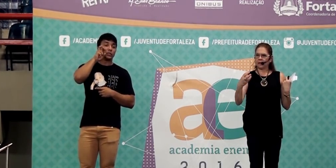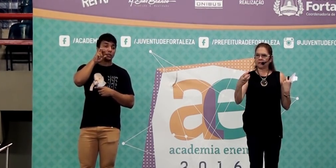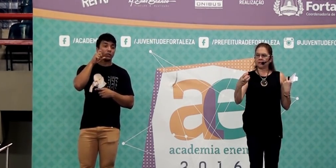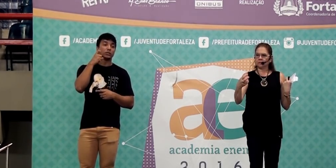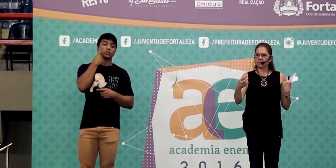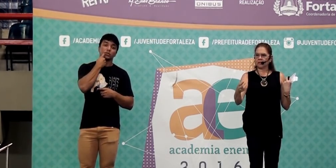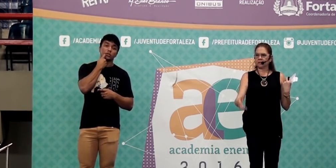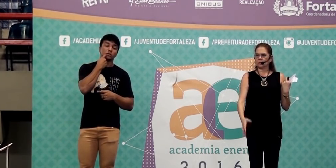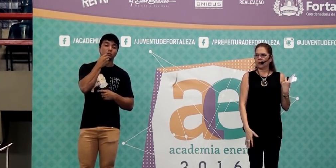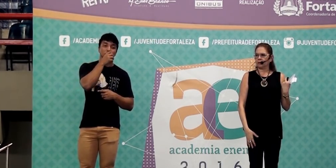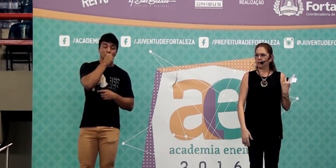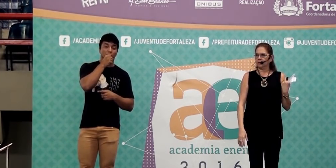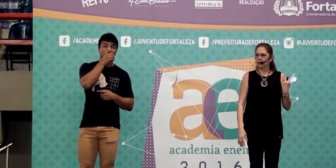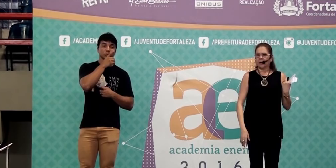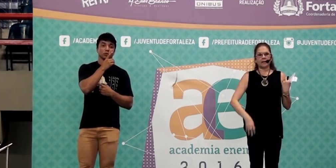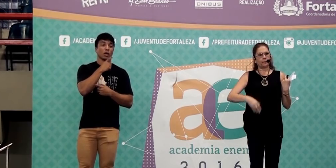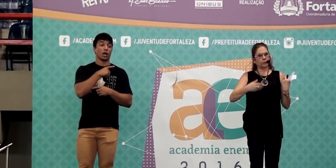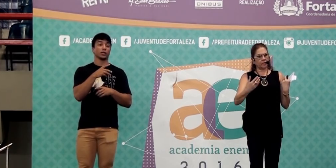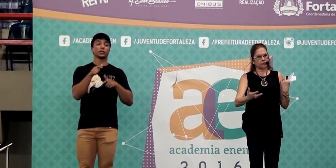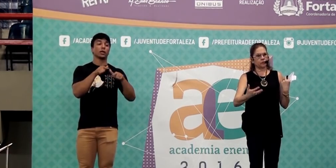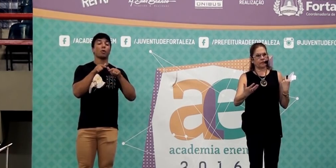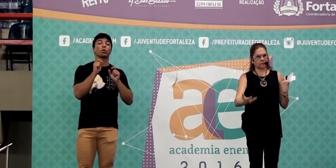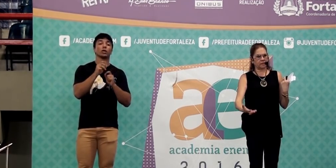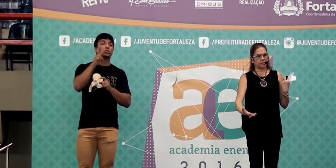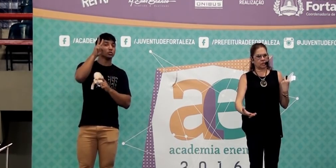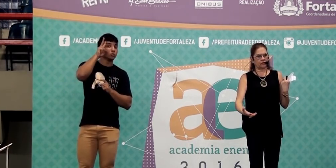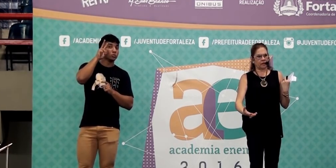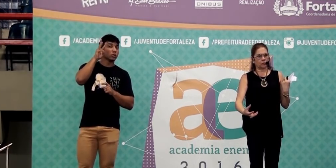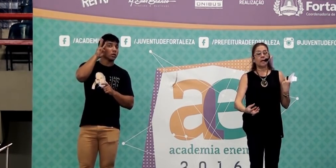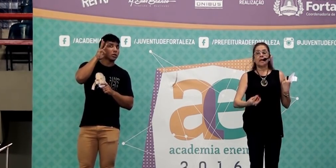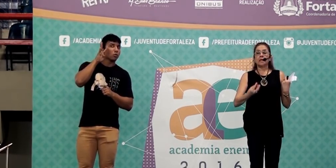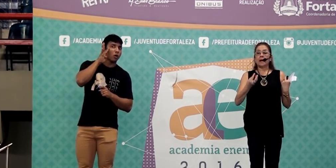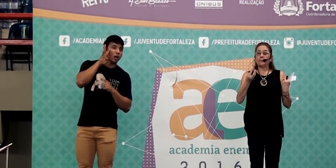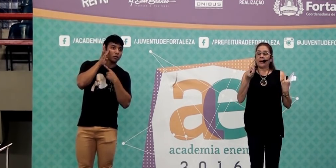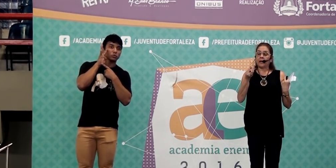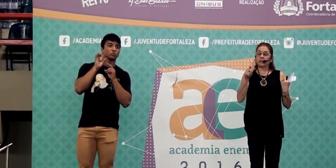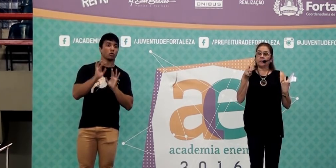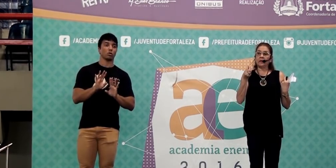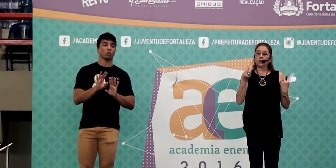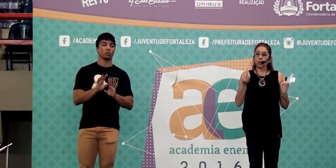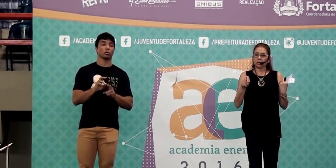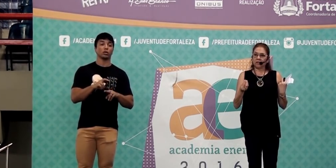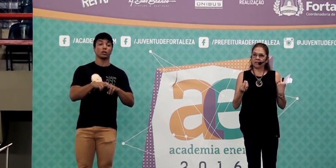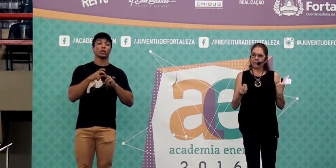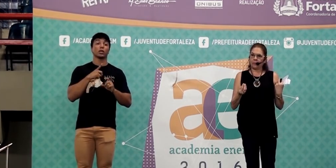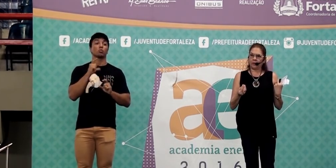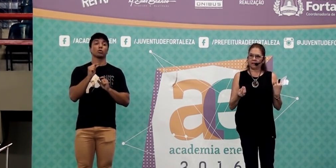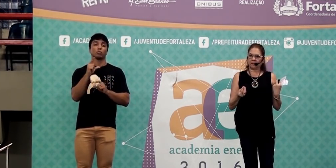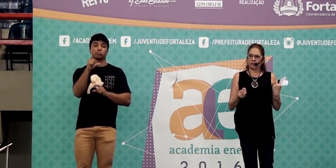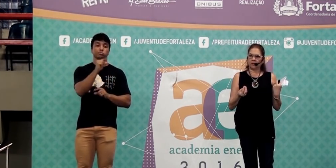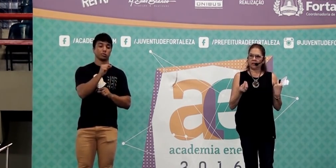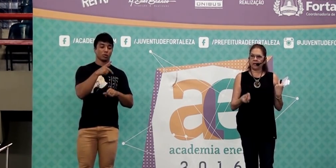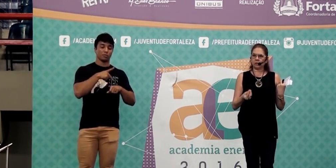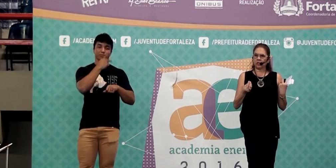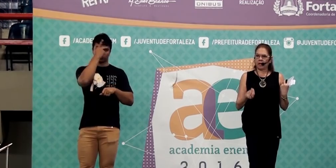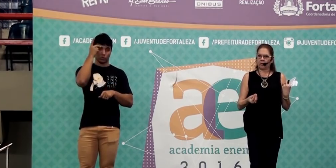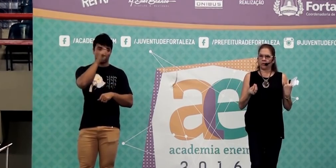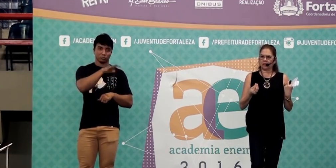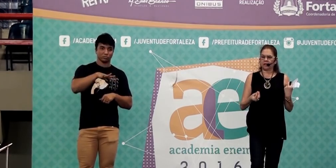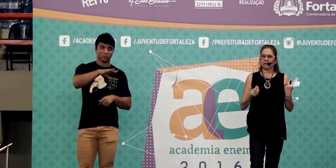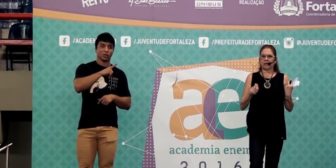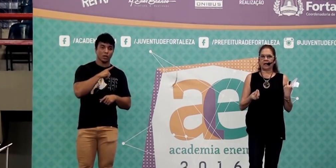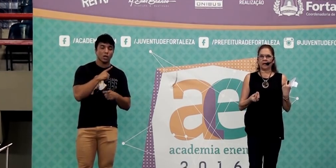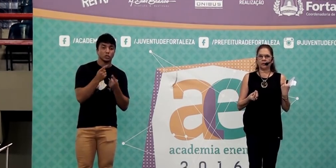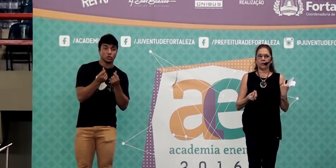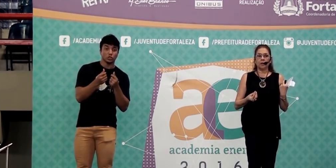população trabalhar segunda, terça e quarta. Aí é por isso que vocês estão vendo. E a parte minuta da população que tem dinheiro,